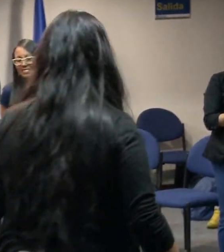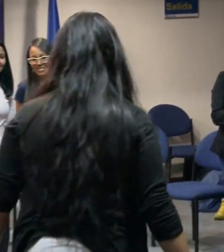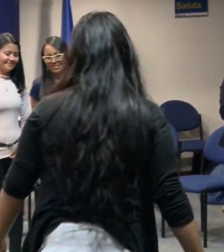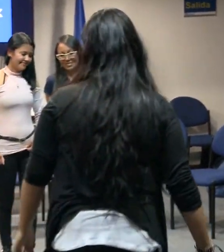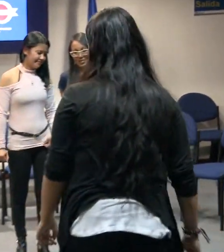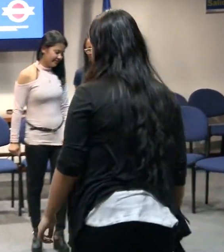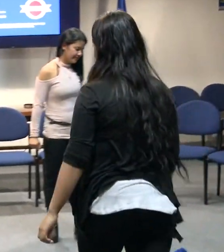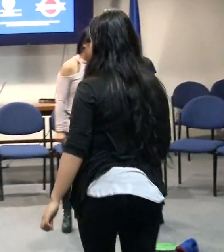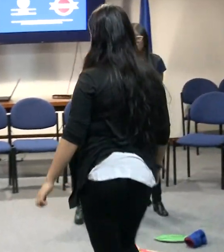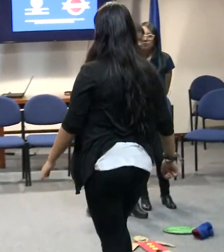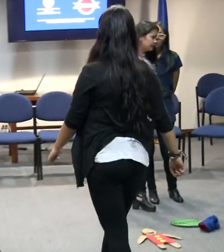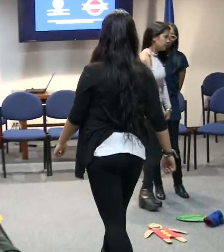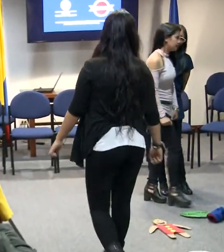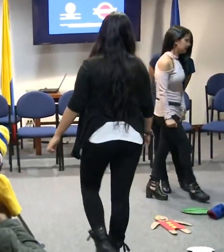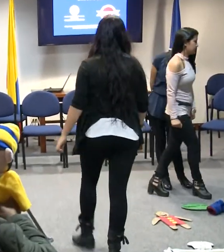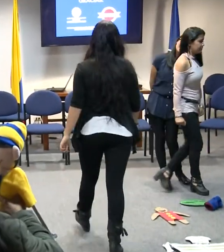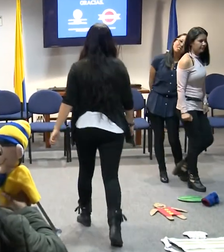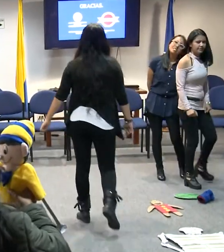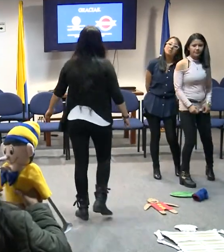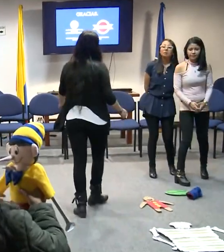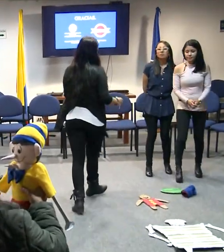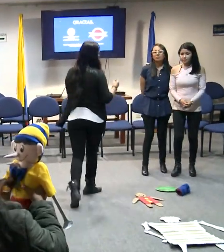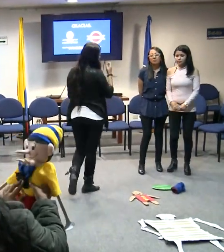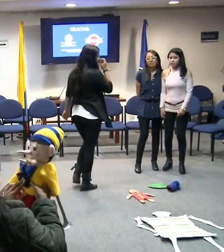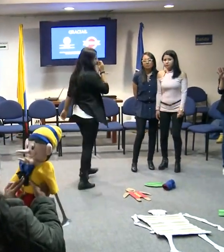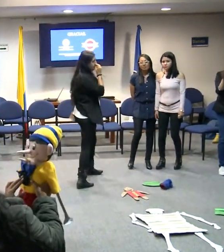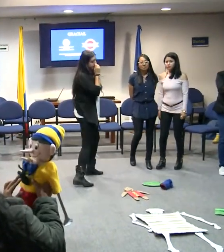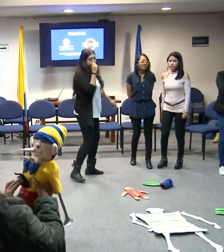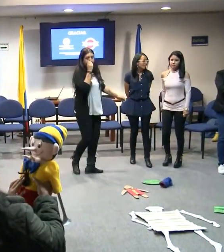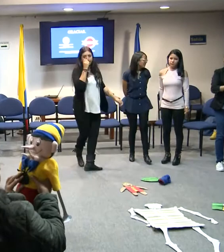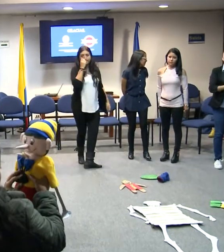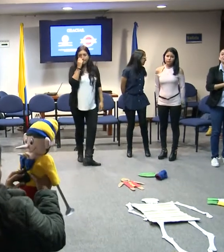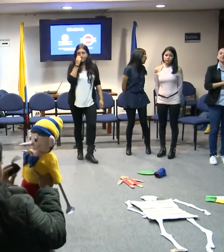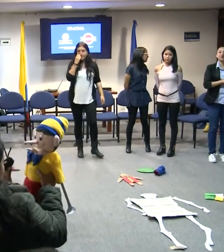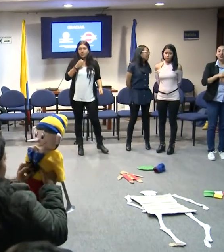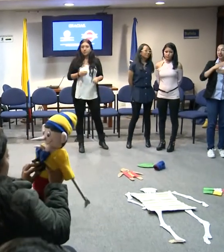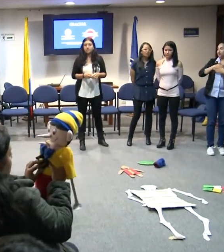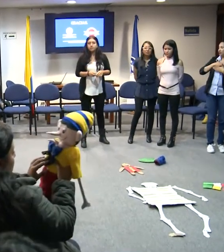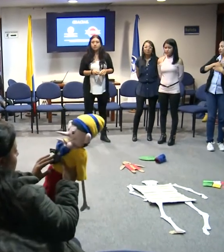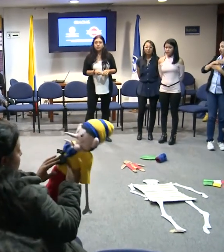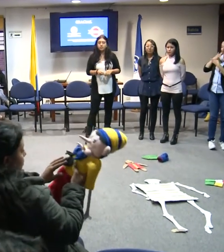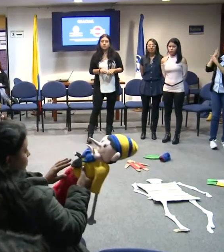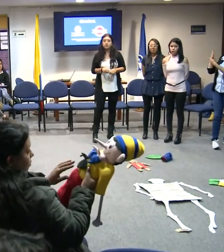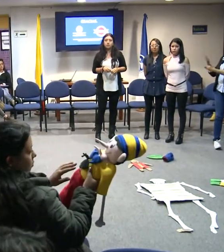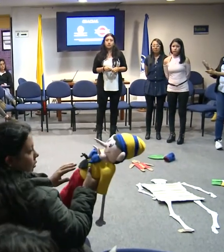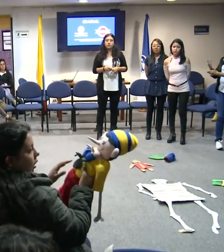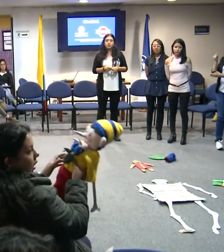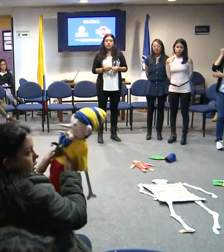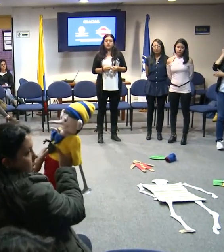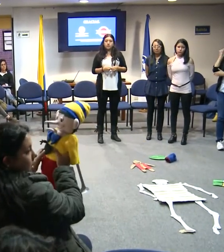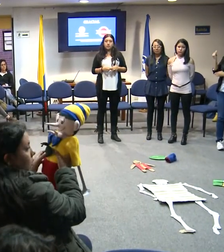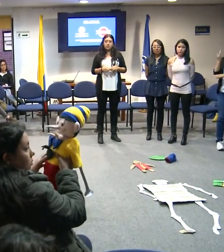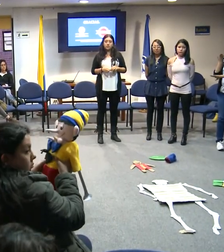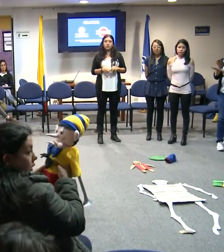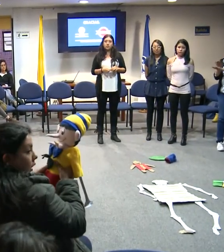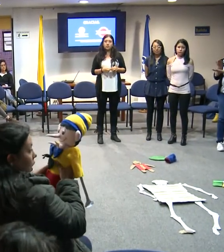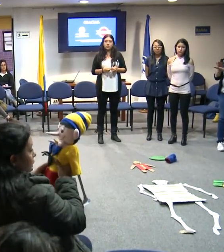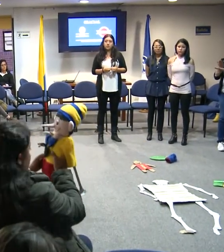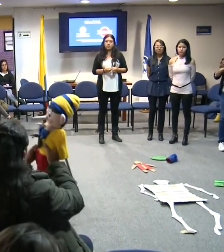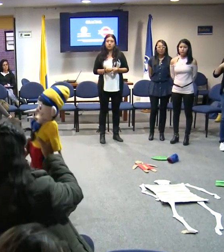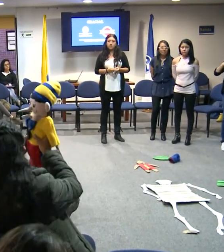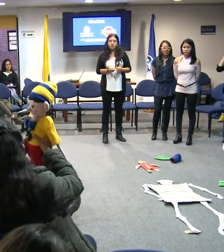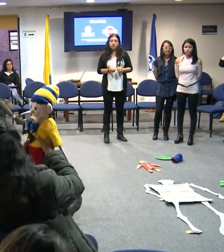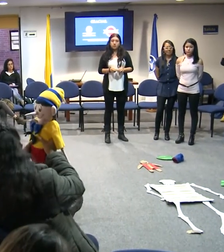Hola, buenas tardes a todos y todas. Pues las felicito, me parece muy interesante la propuesta. Pienso